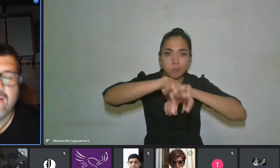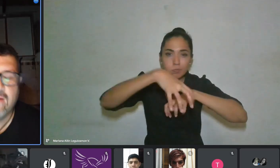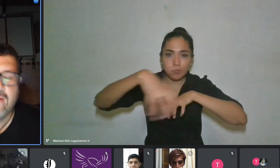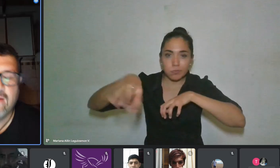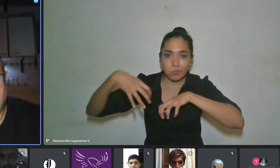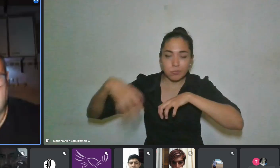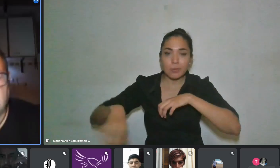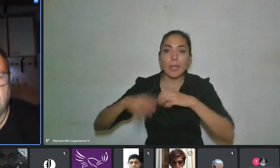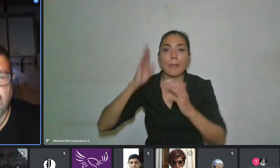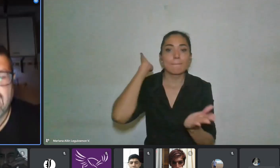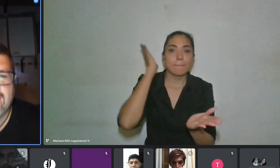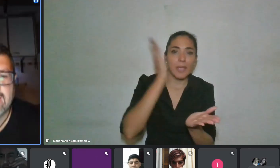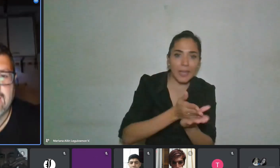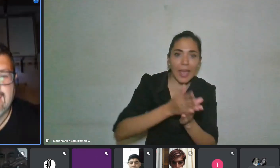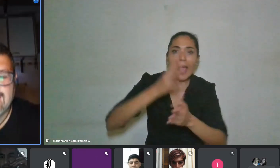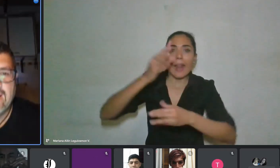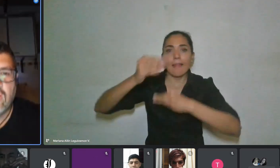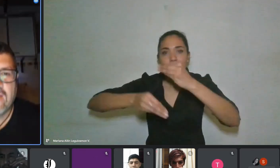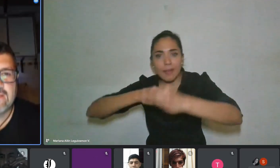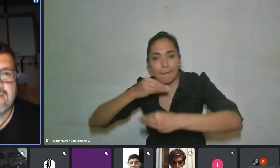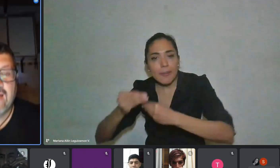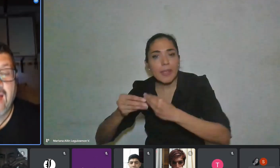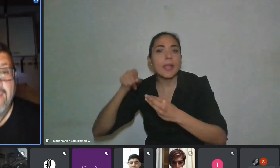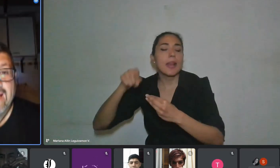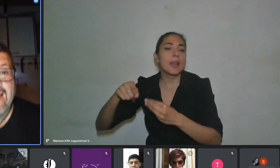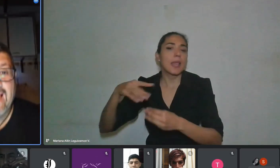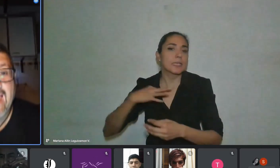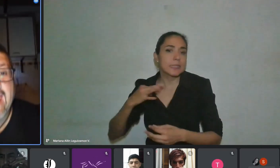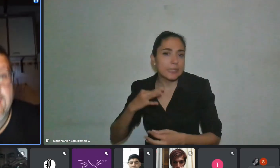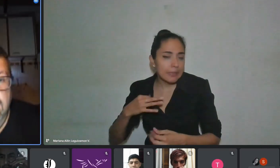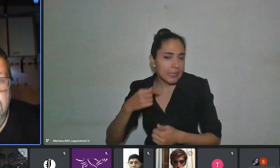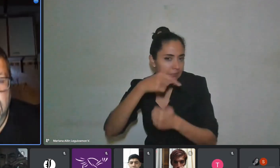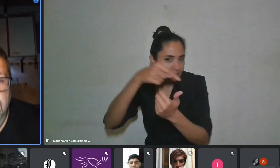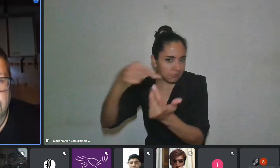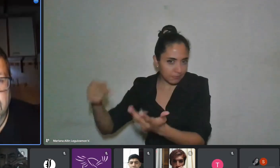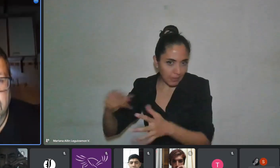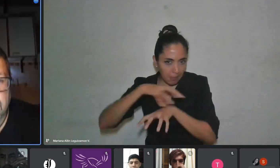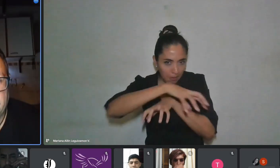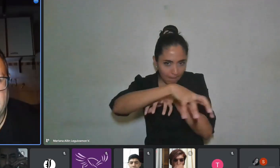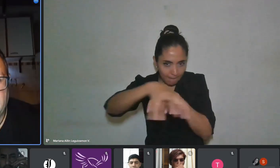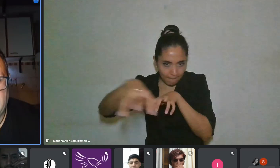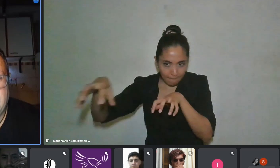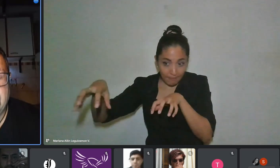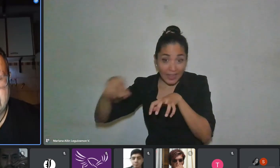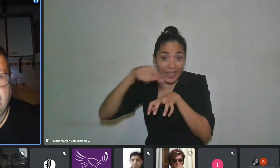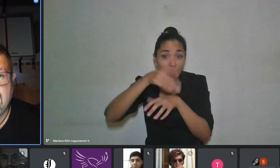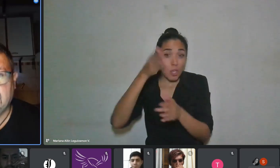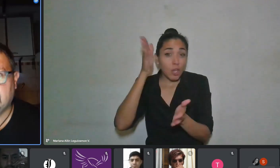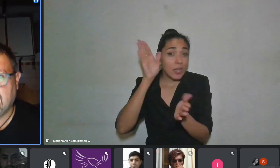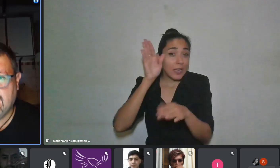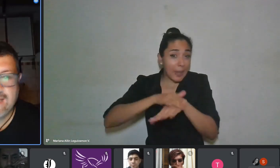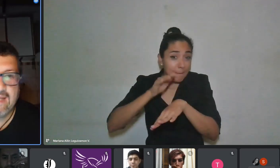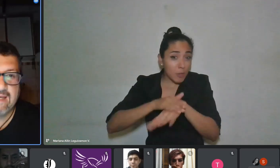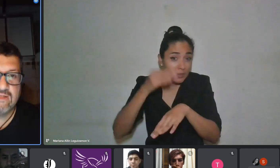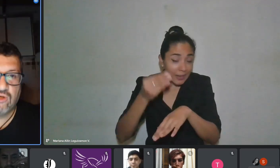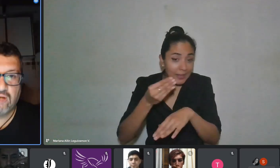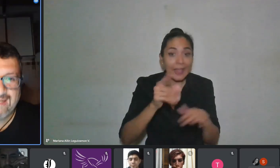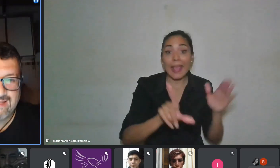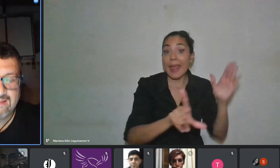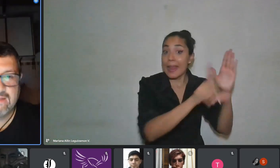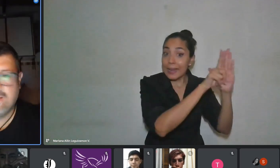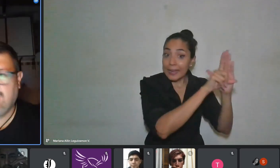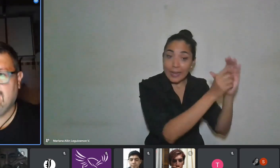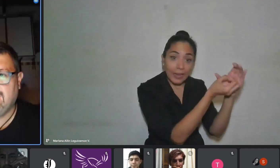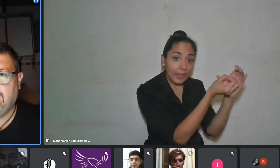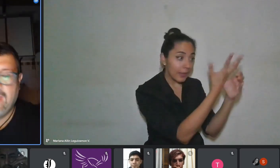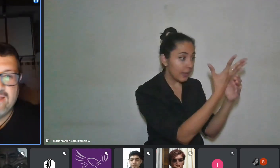etcétera, también constitucionales, que ¿qué es lo que hacen? Aplican la ley. Esa ley que se genera y que se